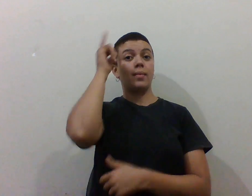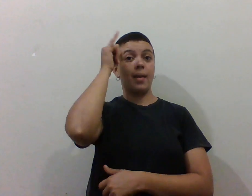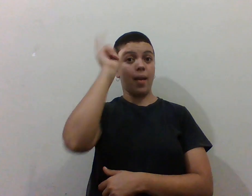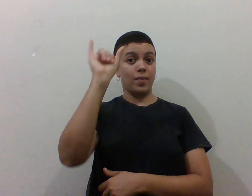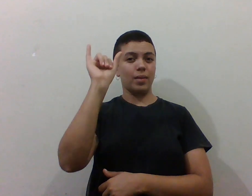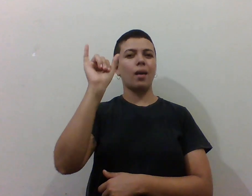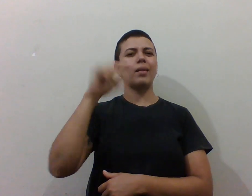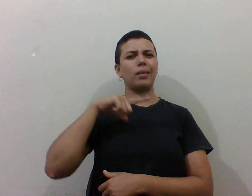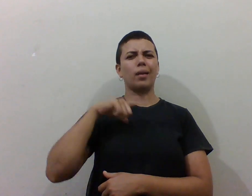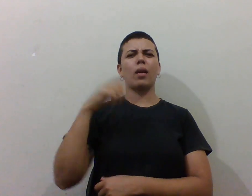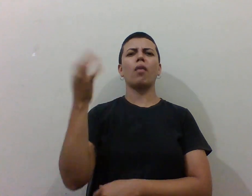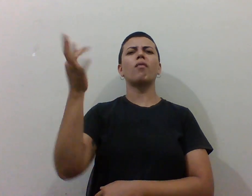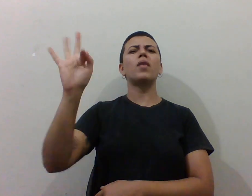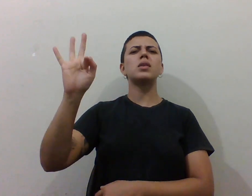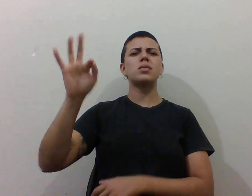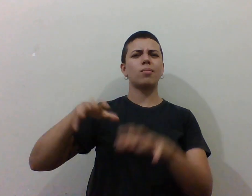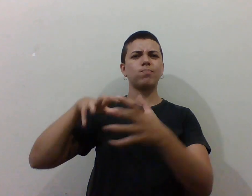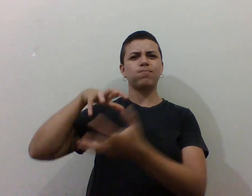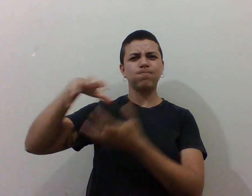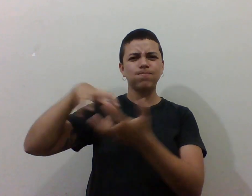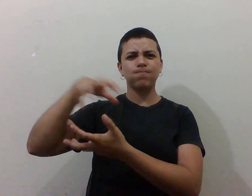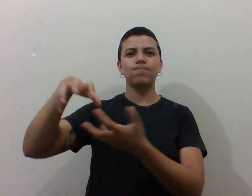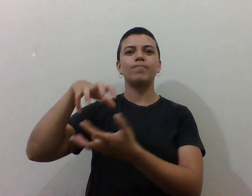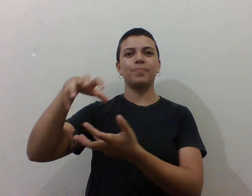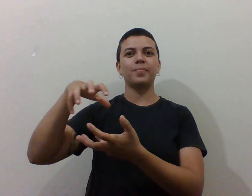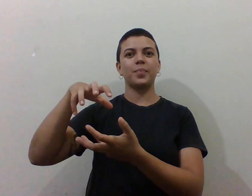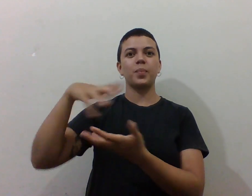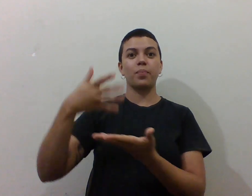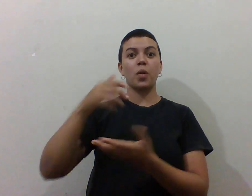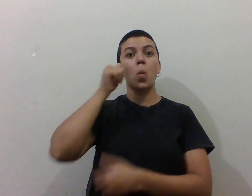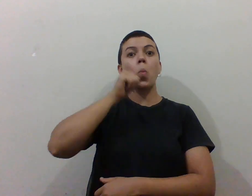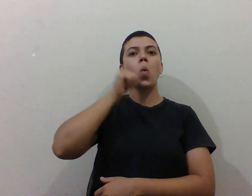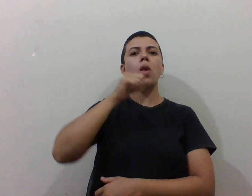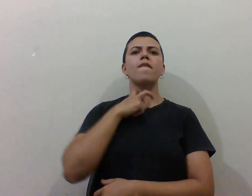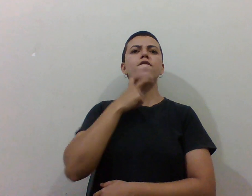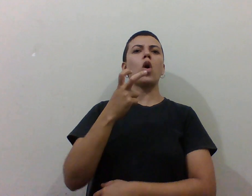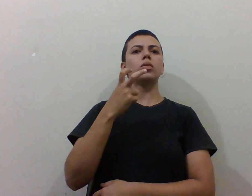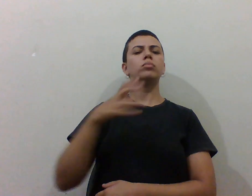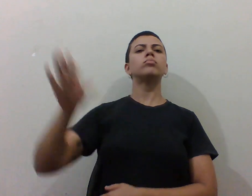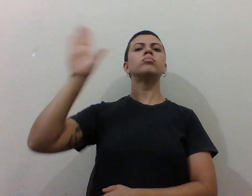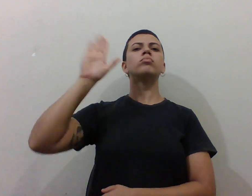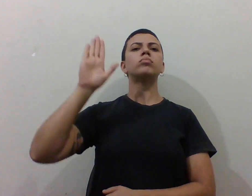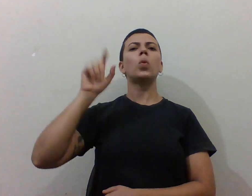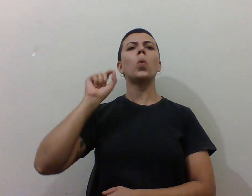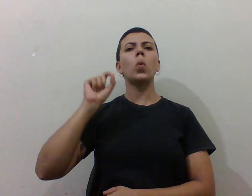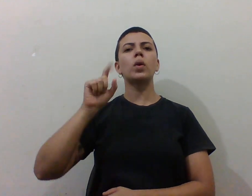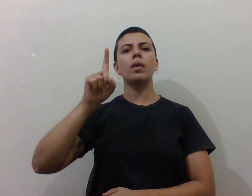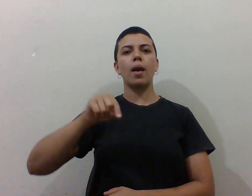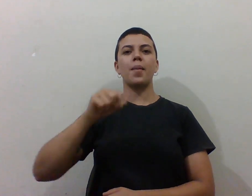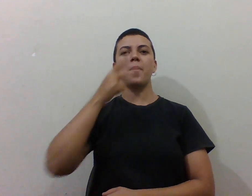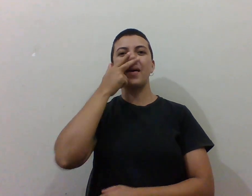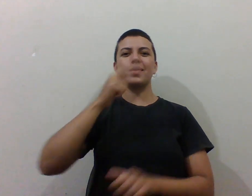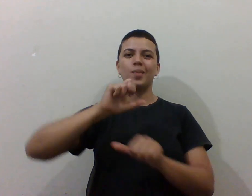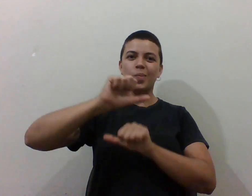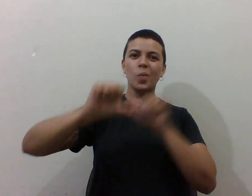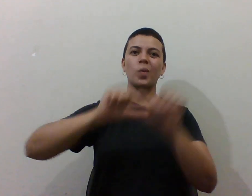França, no pós-Revolução Francesa, uma mulher levantou a voz e pediu que a nomenclatura da declaração fosse Declaração Universal